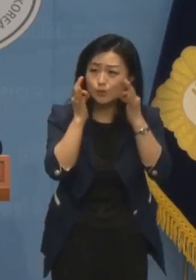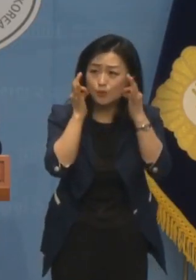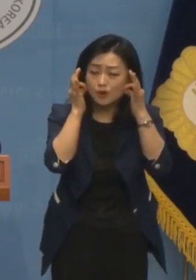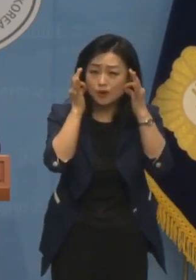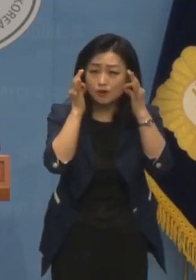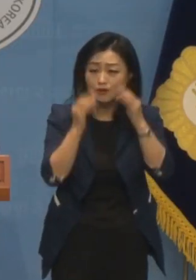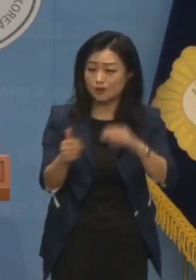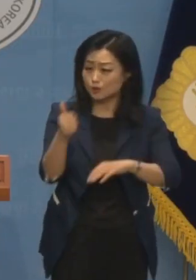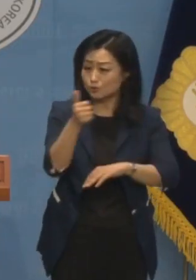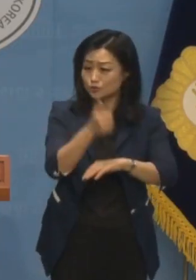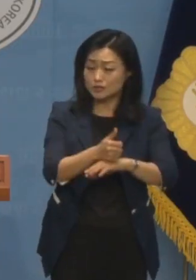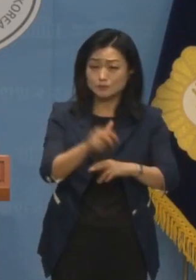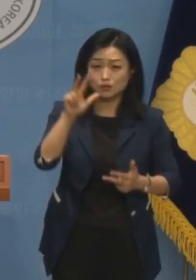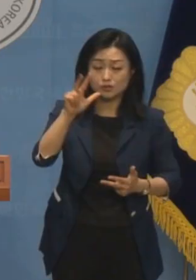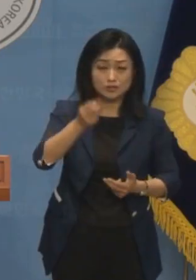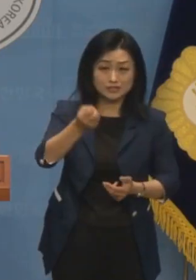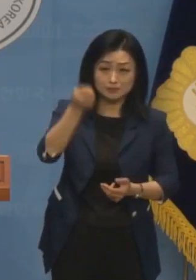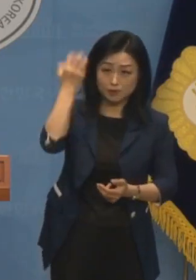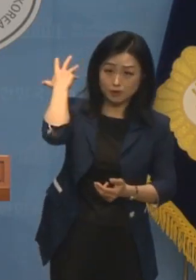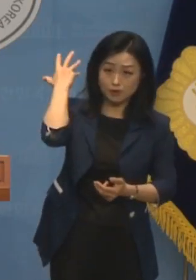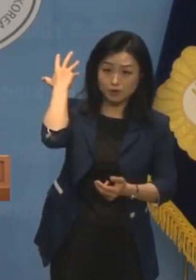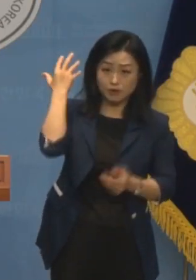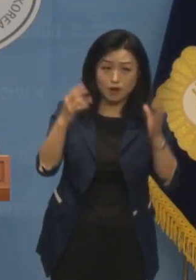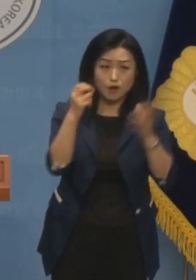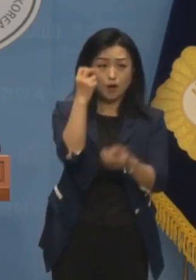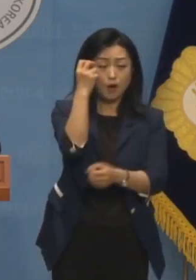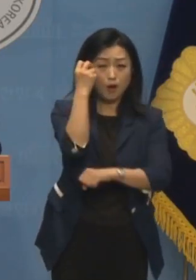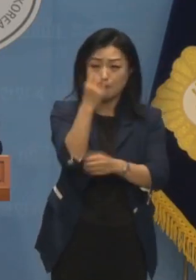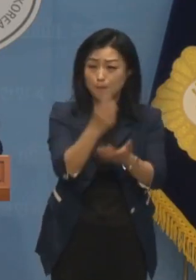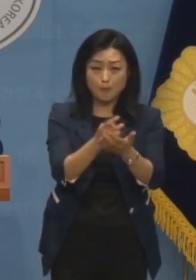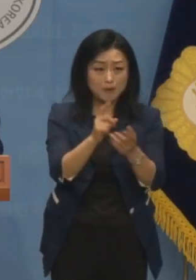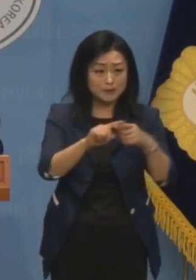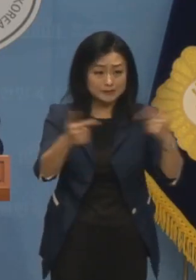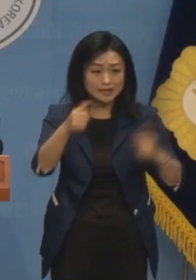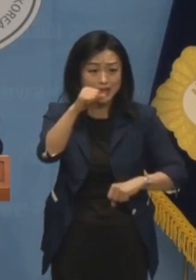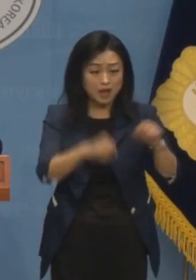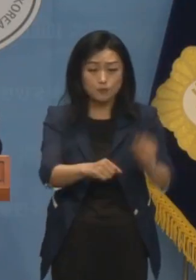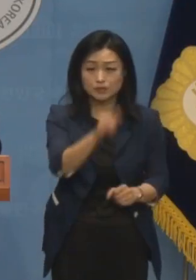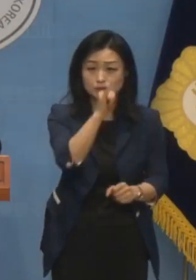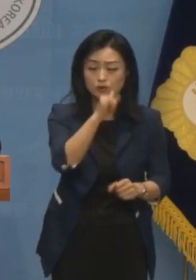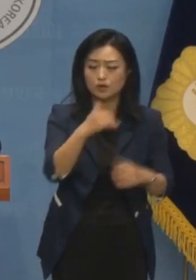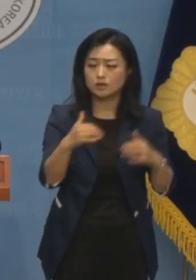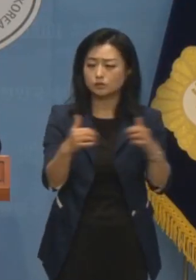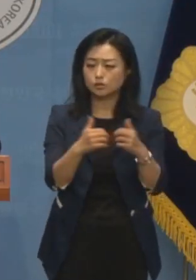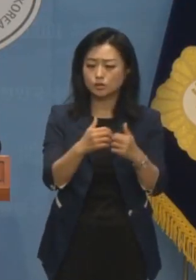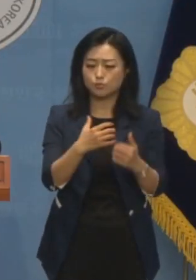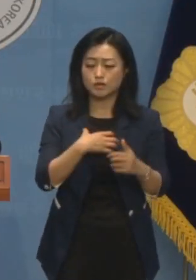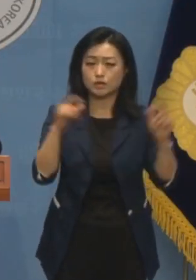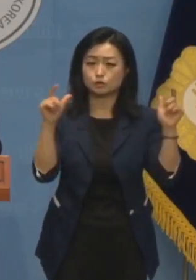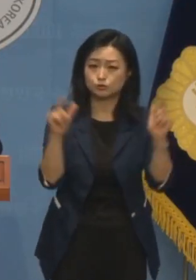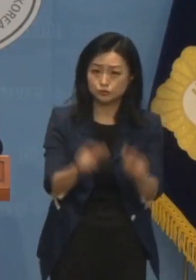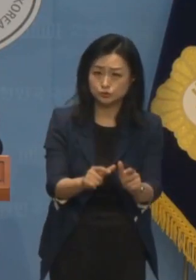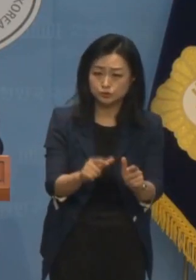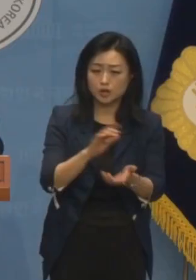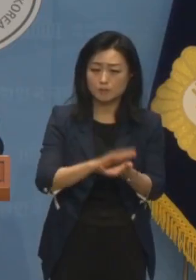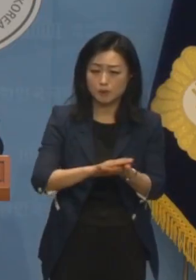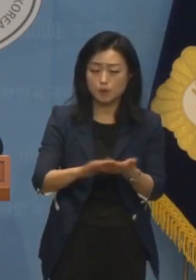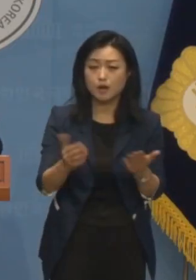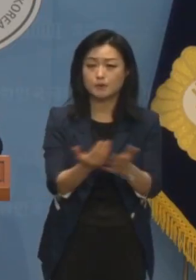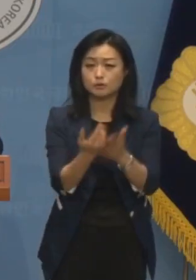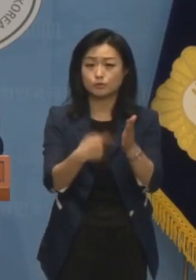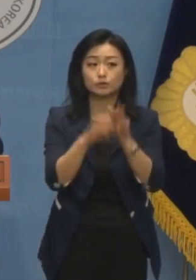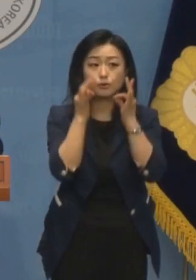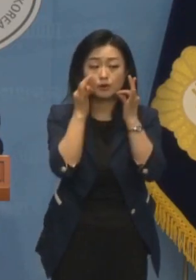있습니다. 오히려 반헌법적 행위를 하고 있습니다. 우리 모두 전쟁 위기를 낮추고 평화 정진의 길로 함께 나서야